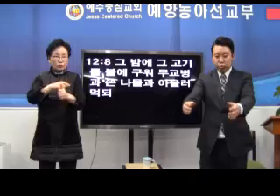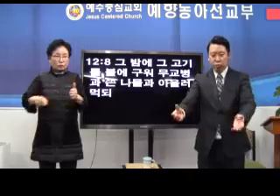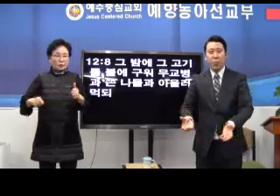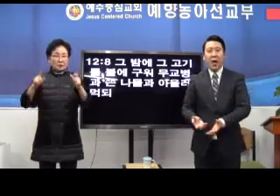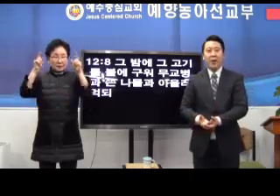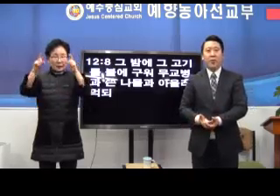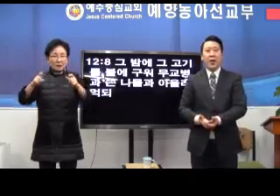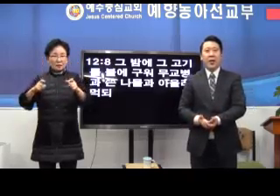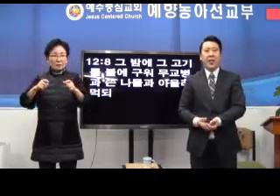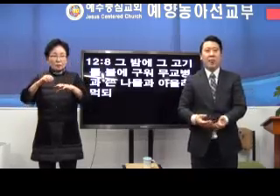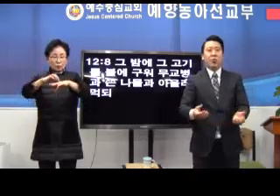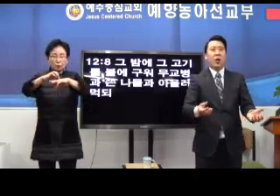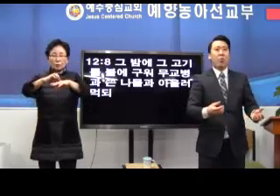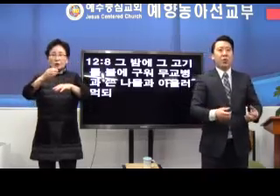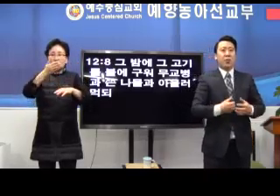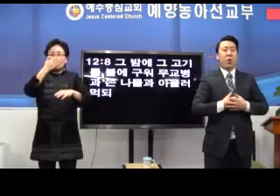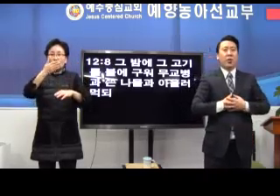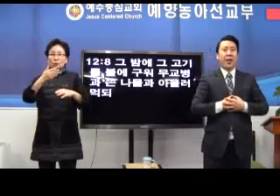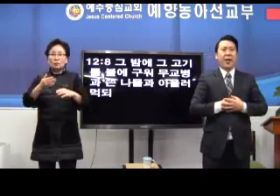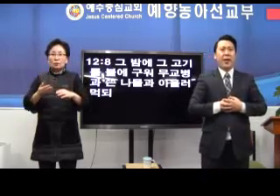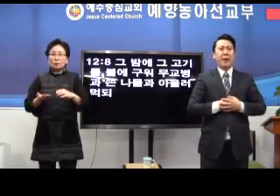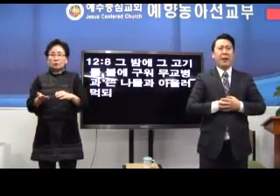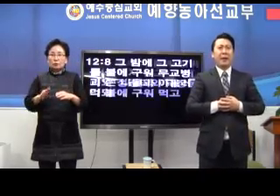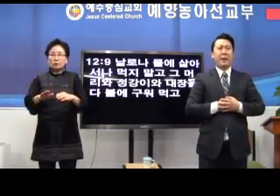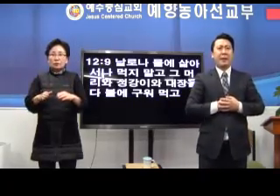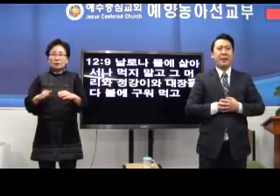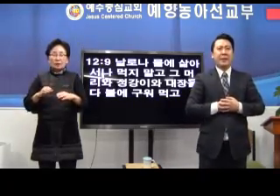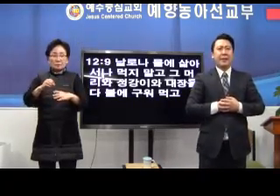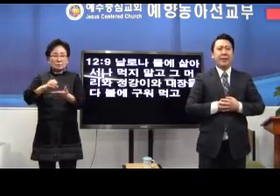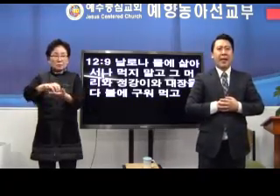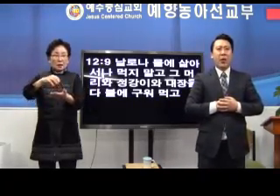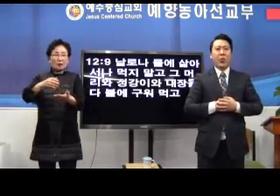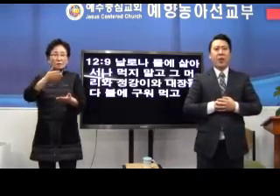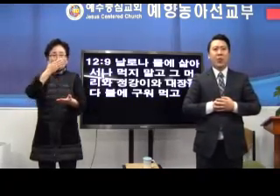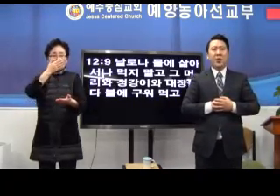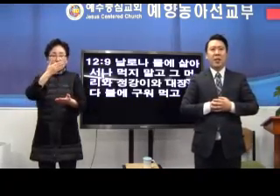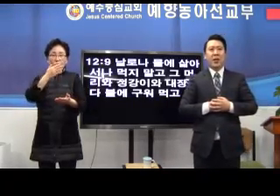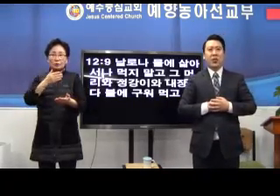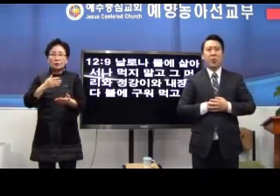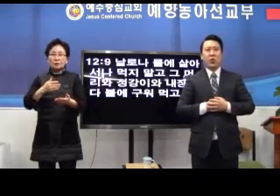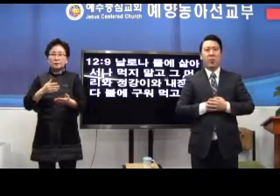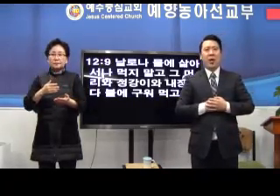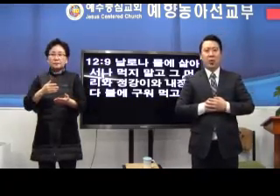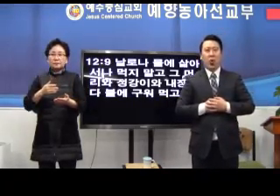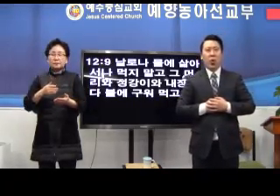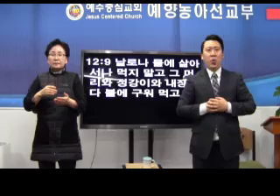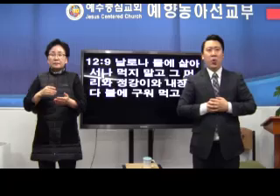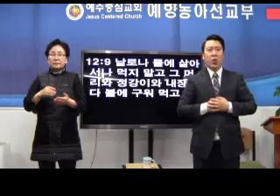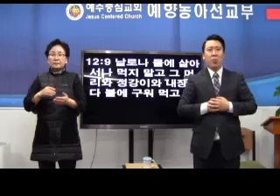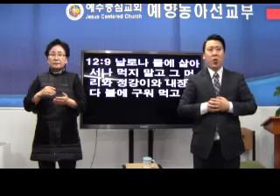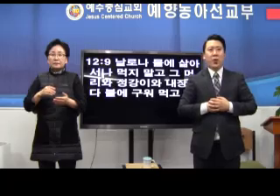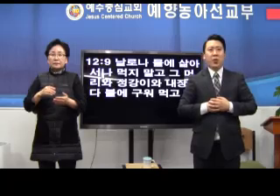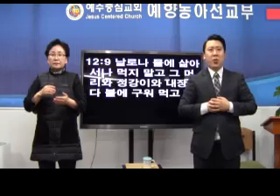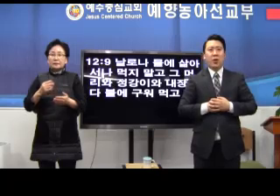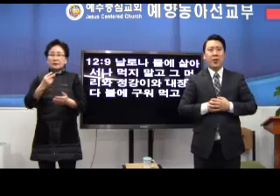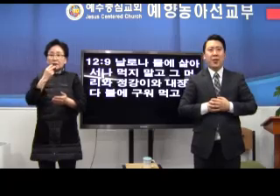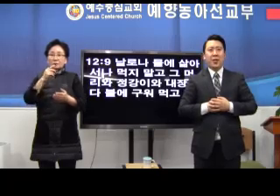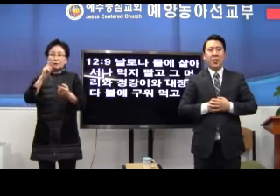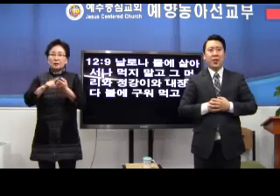구운 빵과 나물과 어울러서 먹되 난로나 물에 삶아서 먹지 말고 머리와 정강이와 내장을